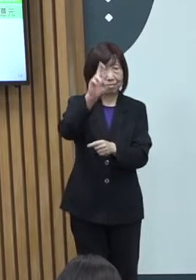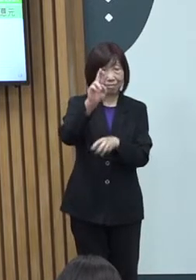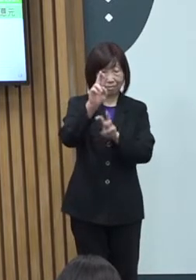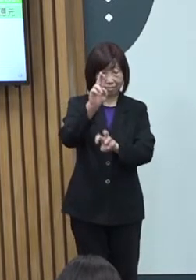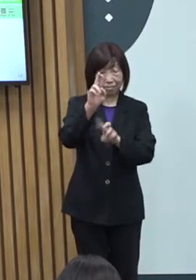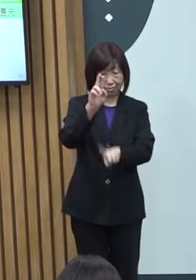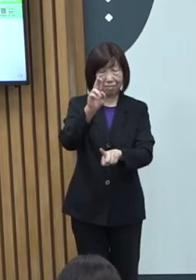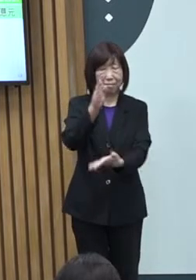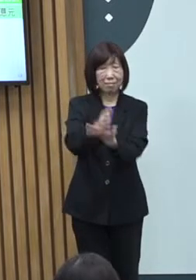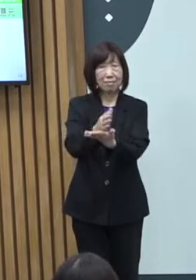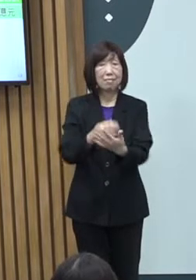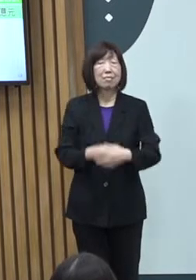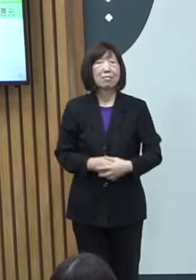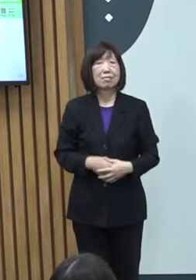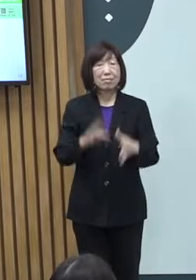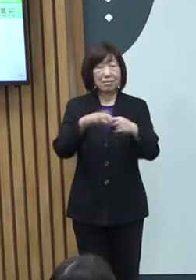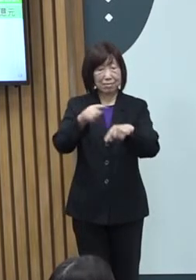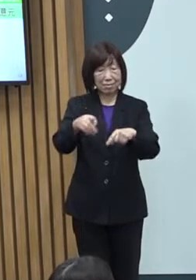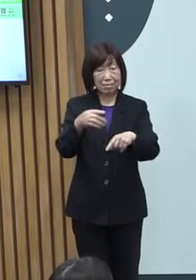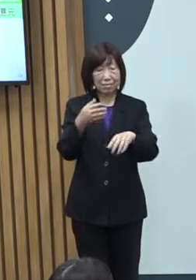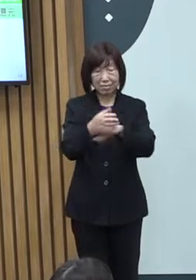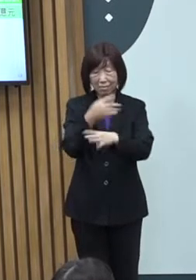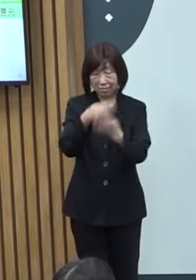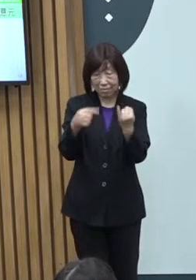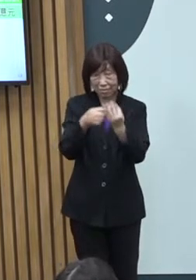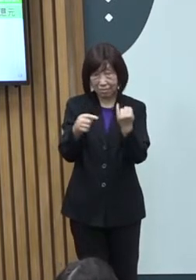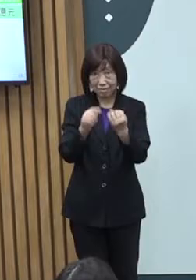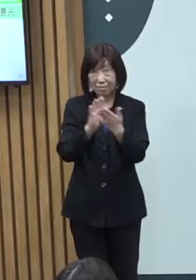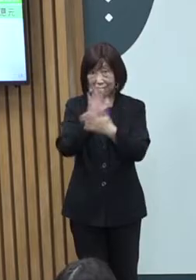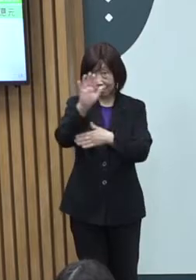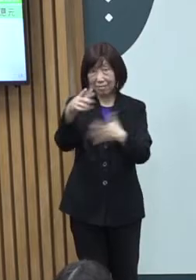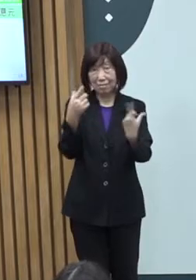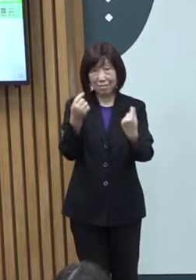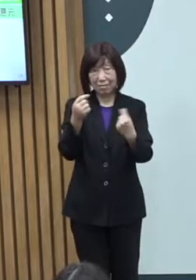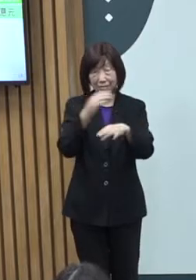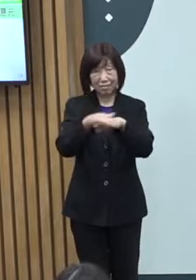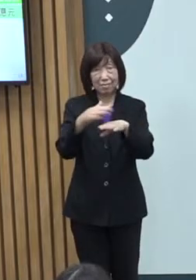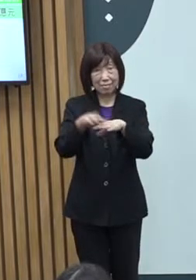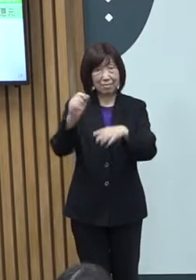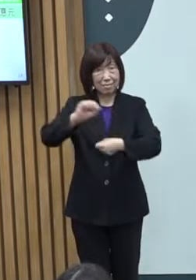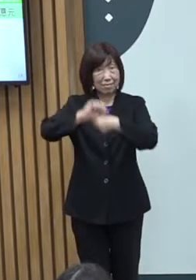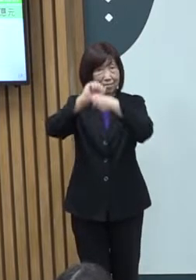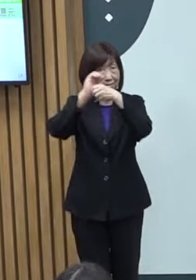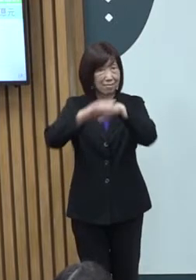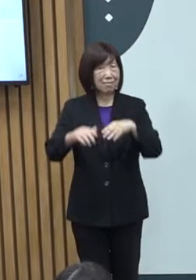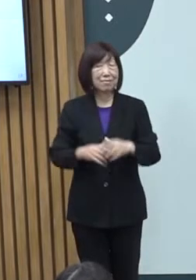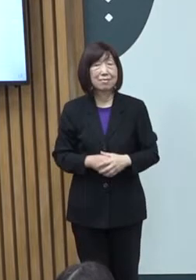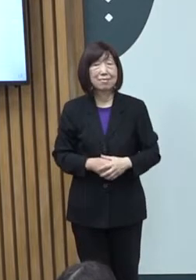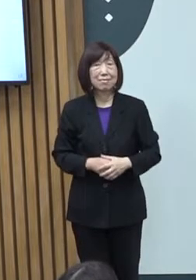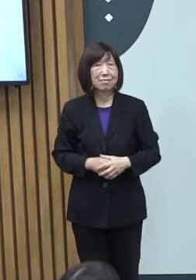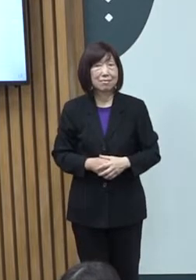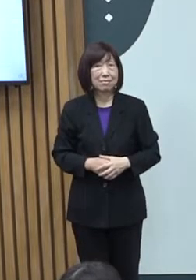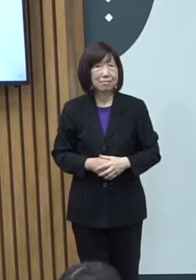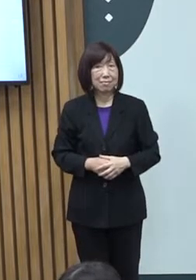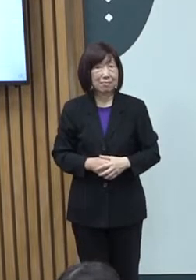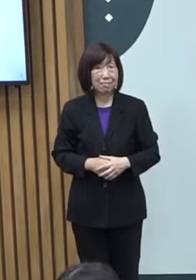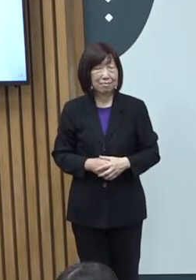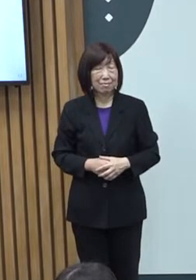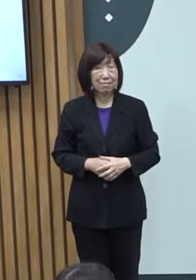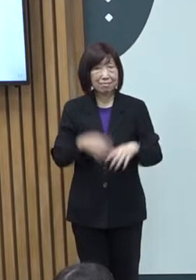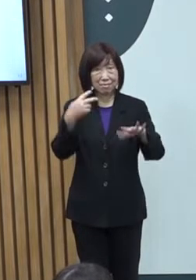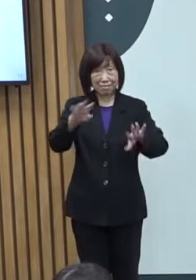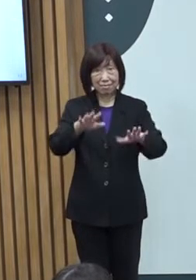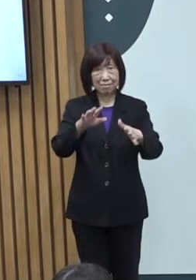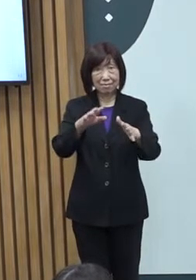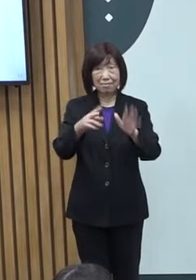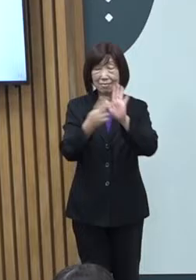114年12月31号为止哈，所以这个车辆数预期未来也会持续的在成长。那接下来呢，就跟各位来报